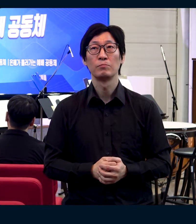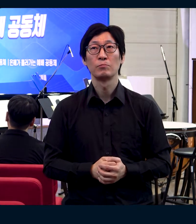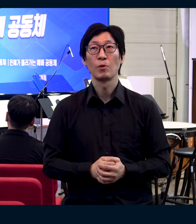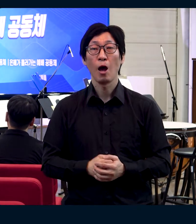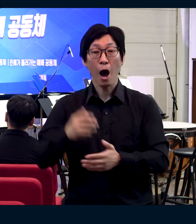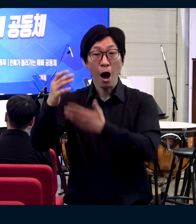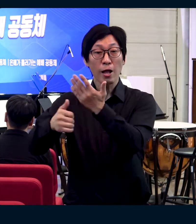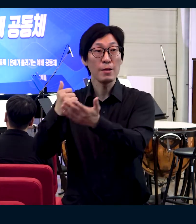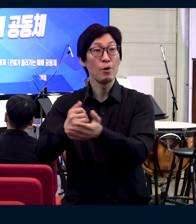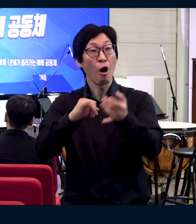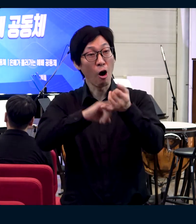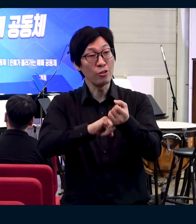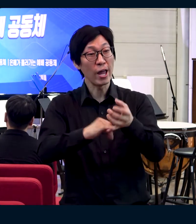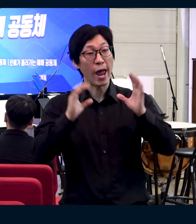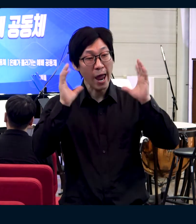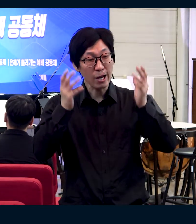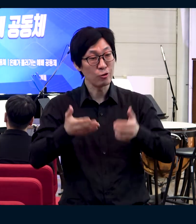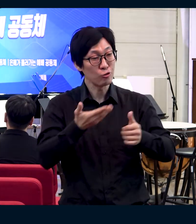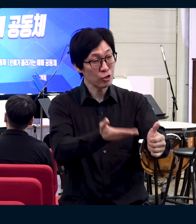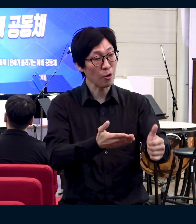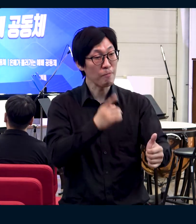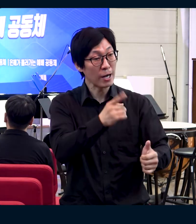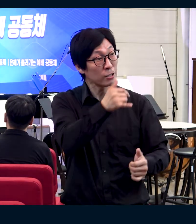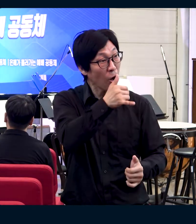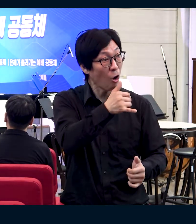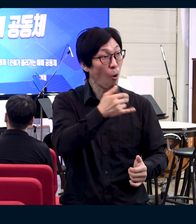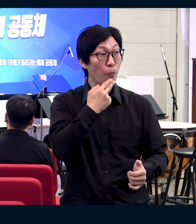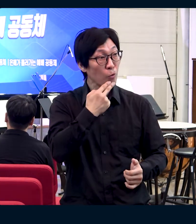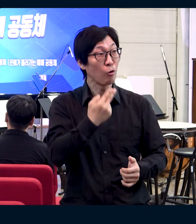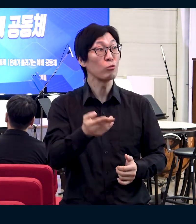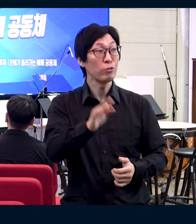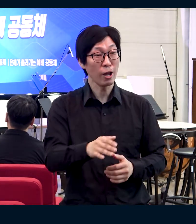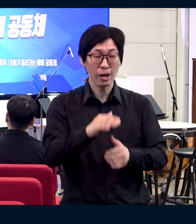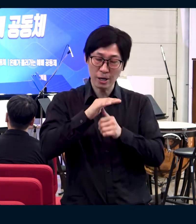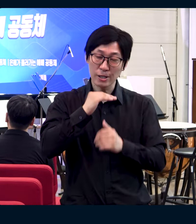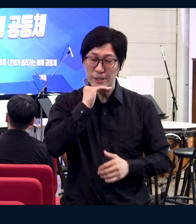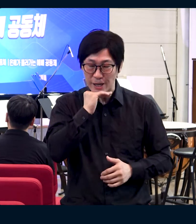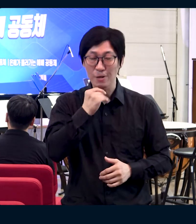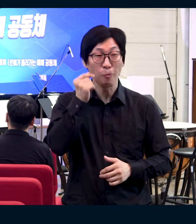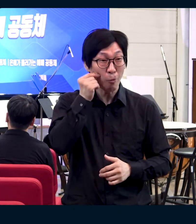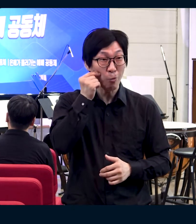하나님이 언제 출산 허락하지 않았습니까? 하나님이 언제 그렇게 말씀하셨나요?